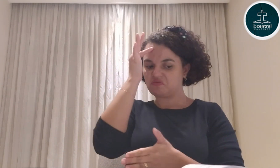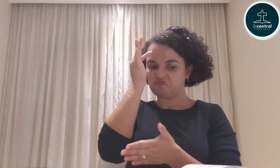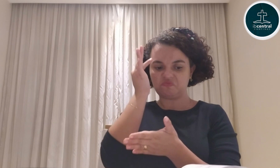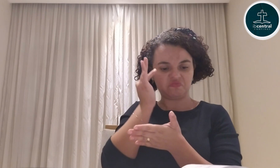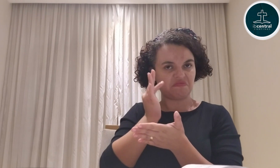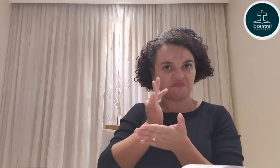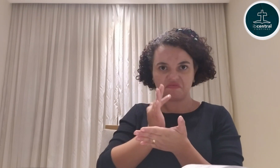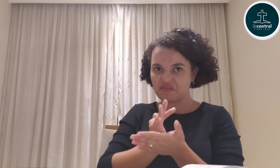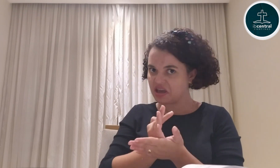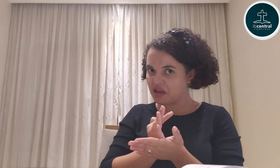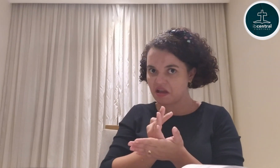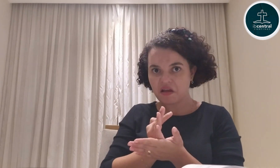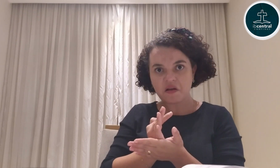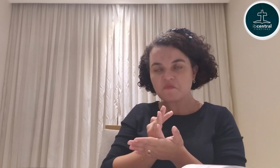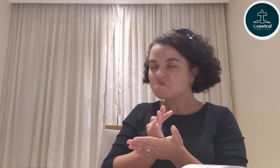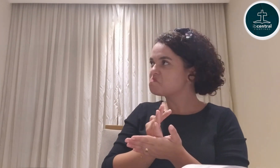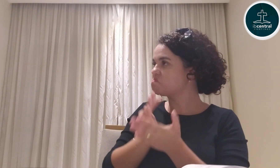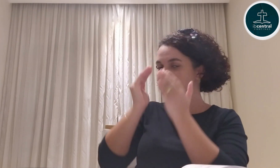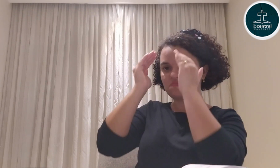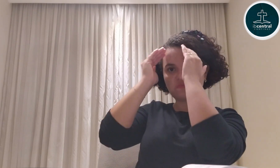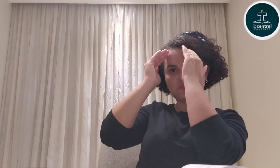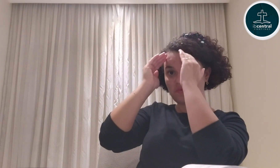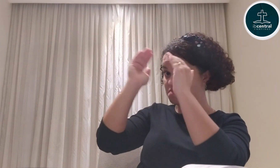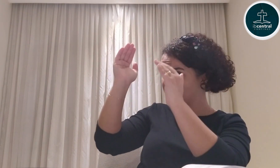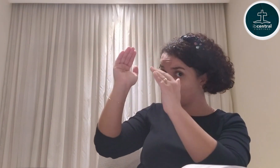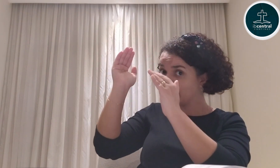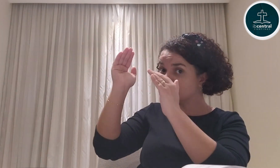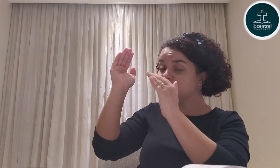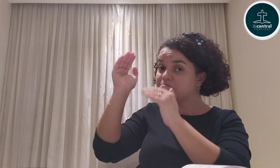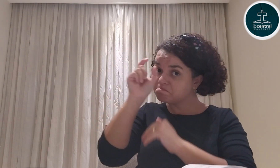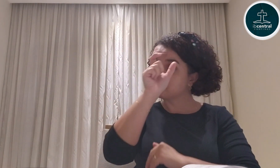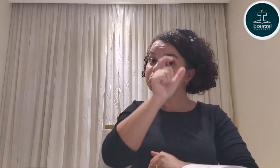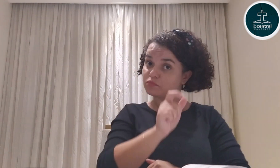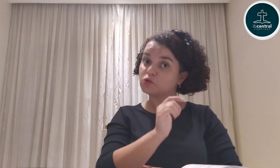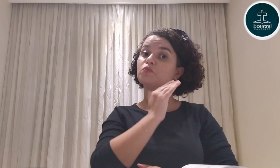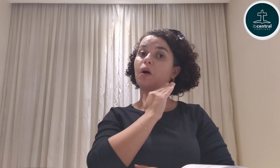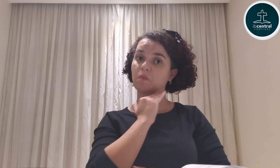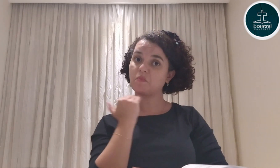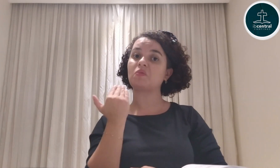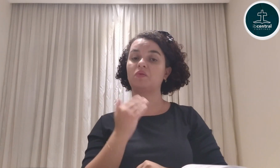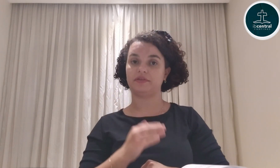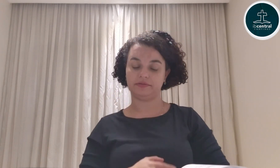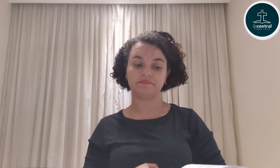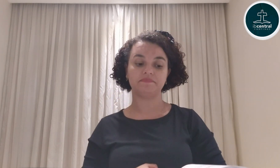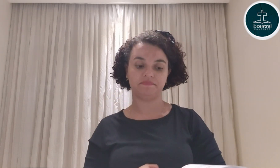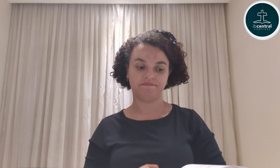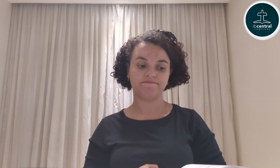Deus fala, mas há pessoas que não têm fé e não obedecem a